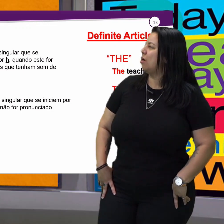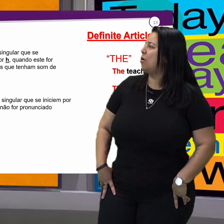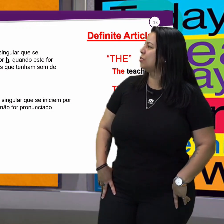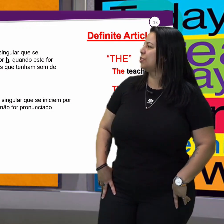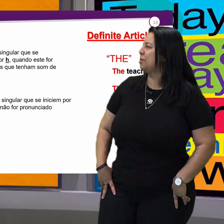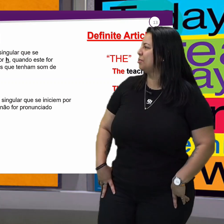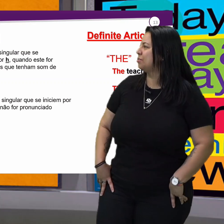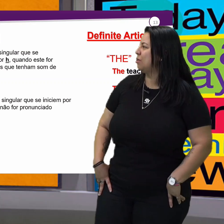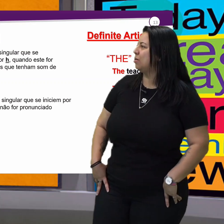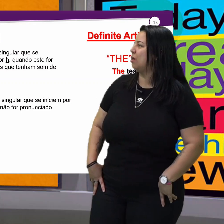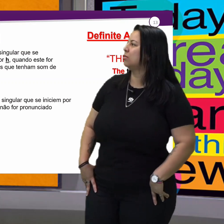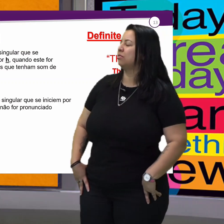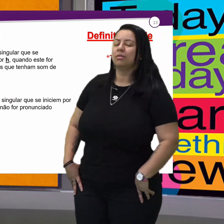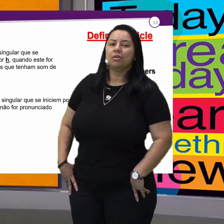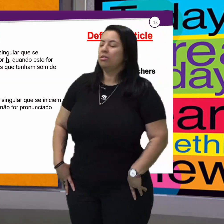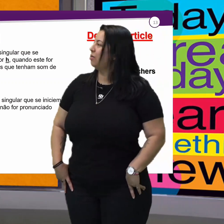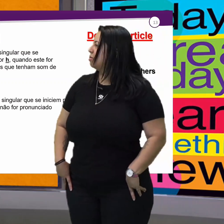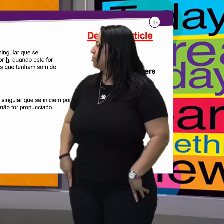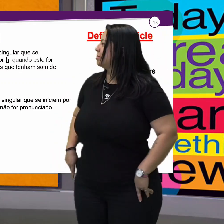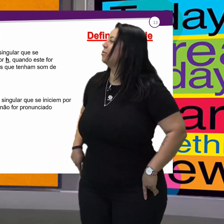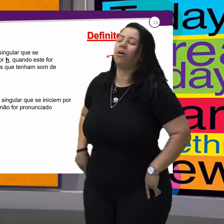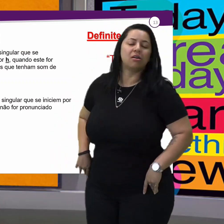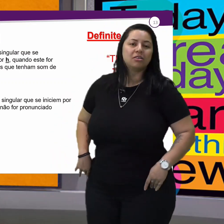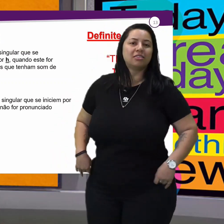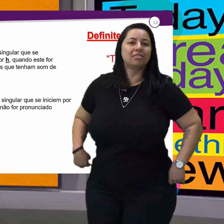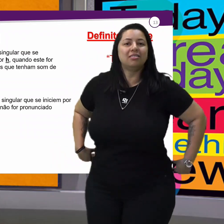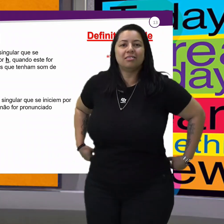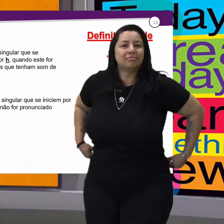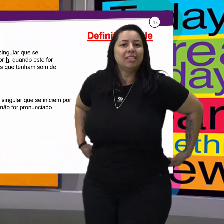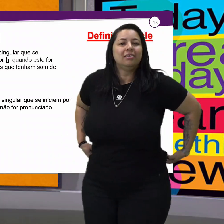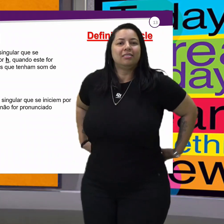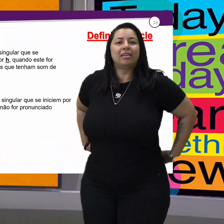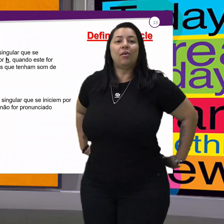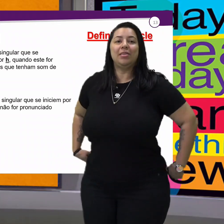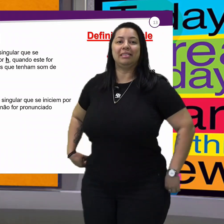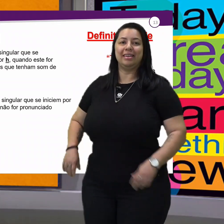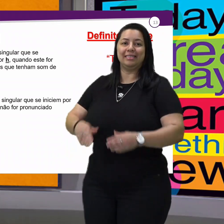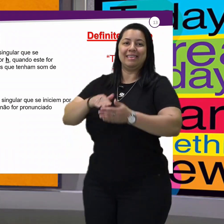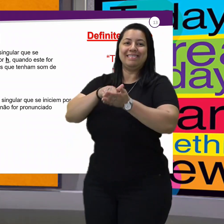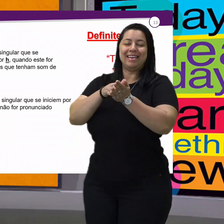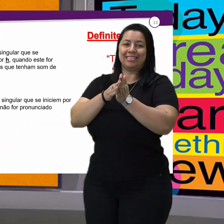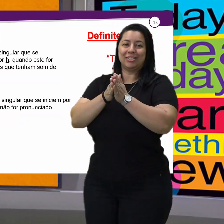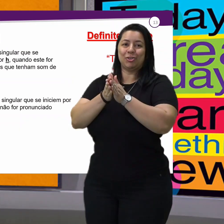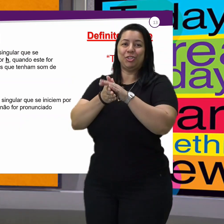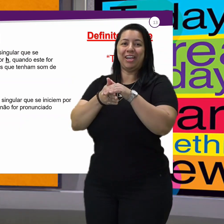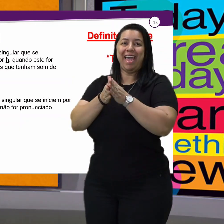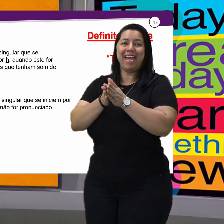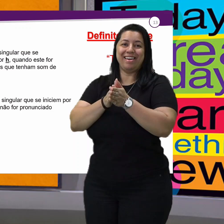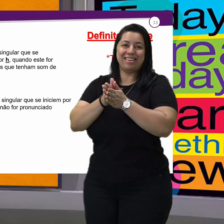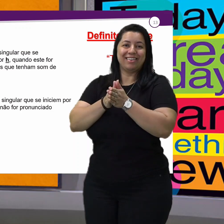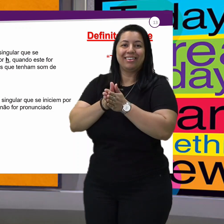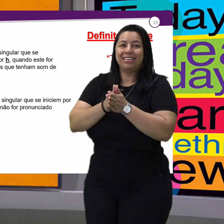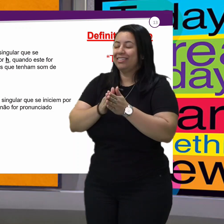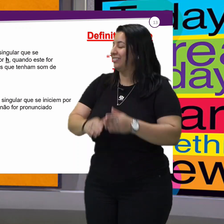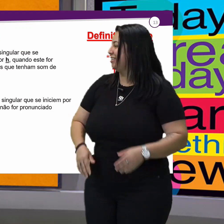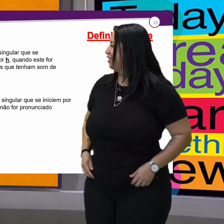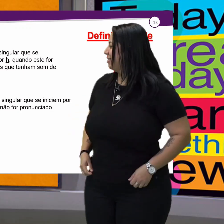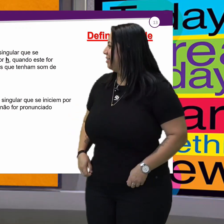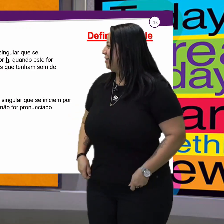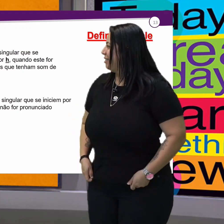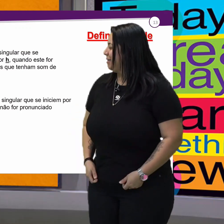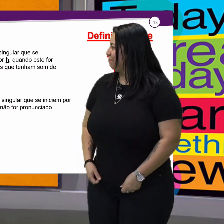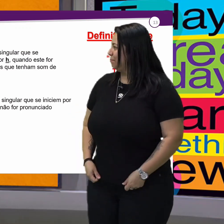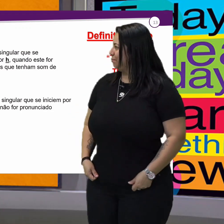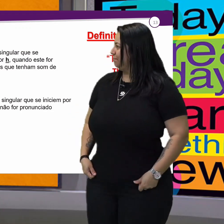house, casa. Horse, cavalo. Horse. Então ele vai ter ele tem esse som de R.